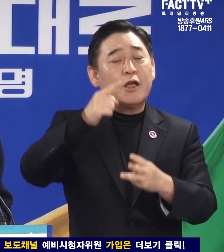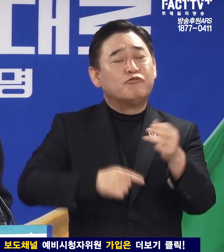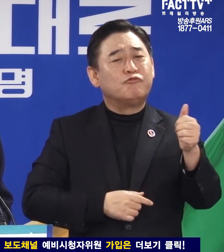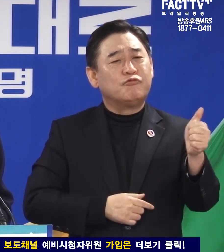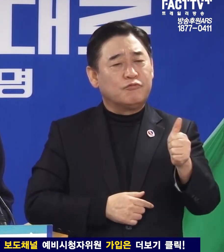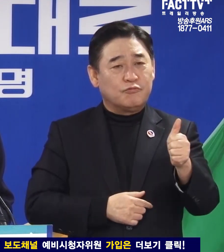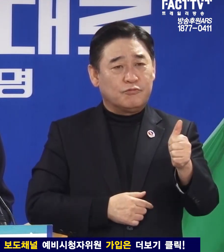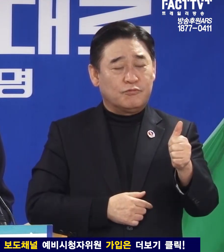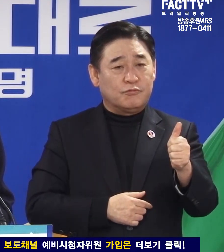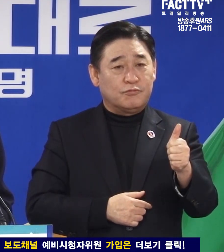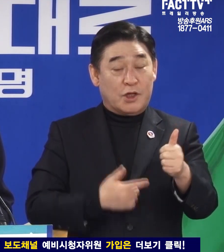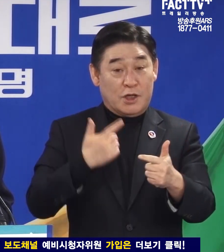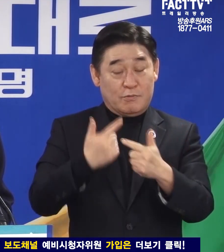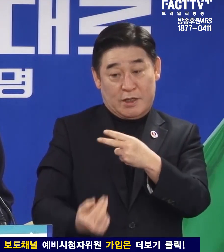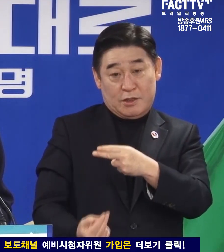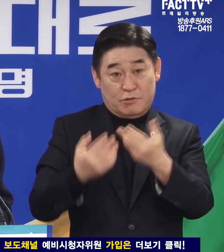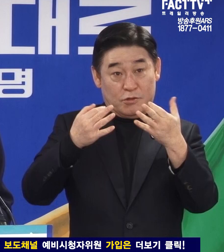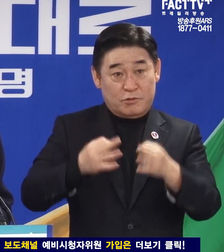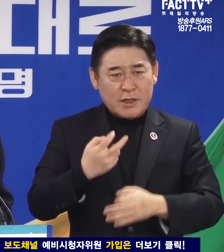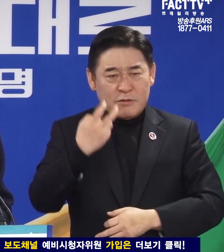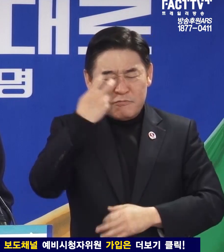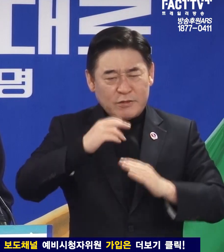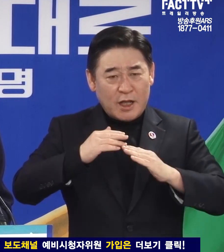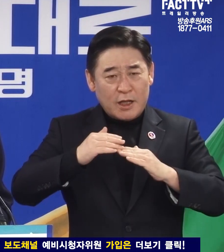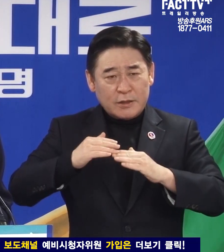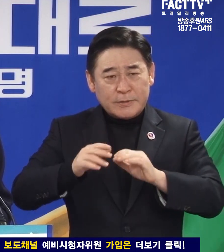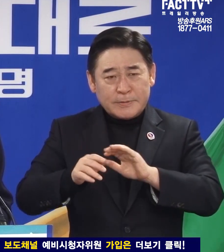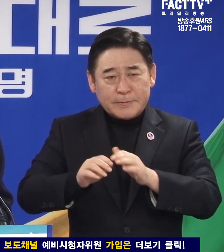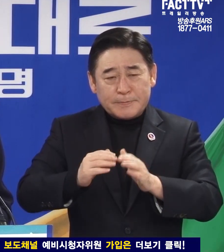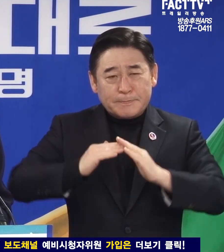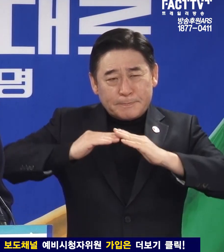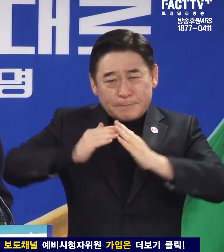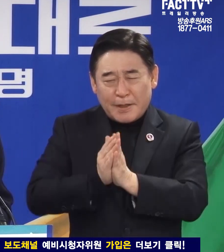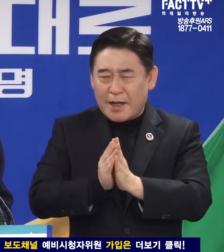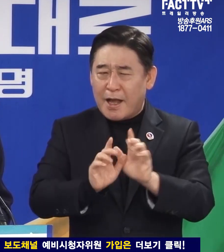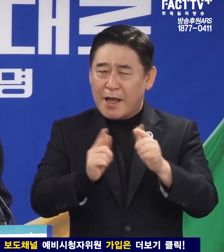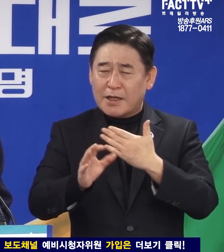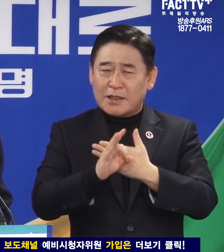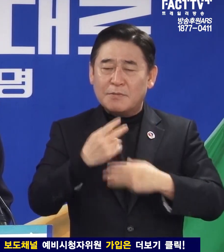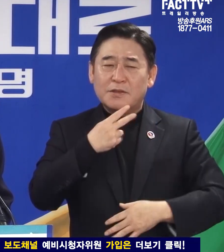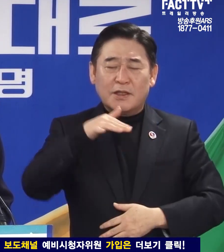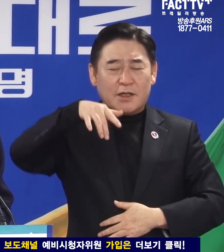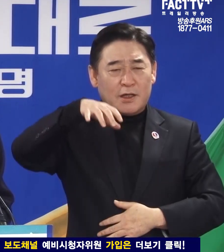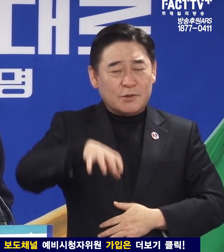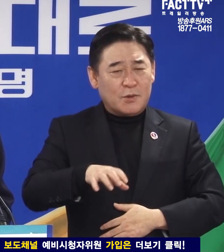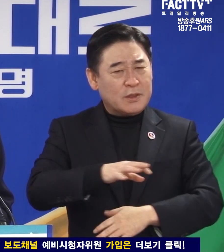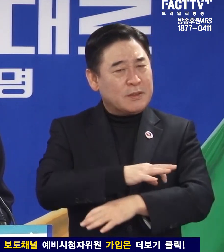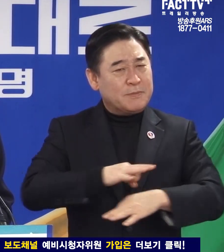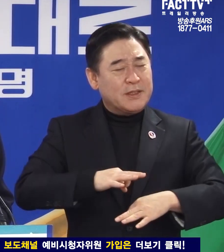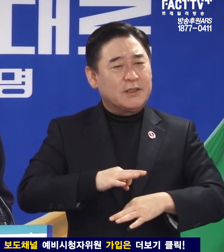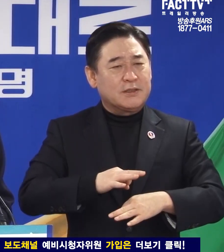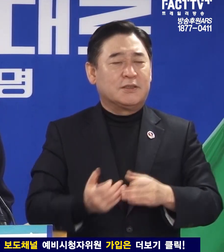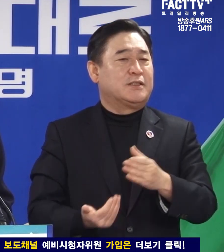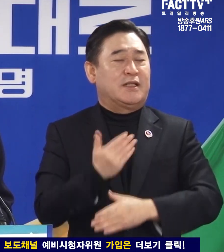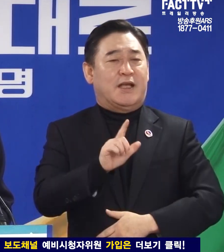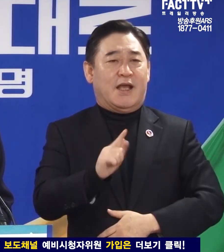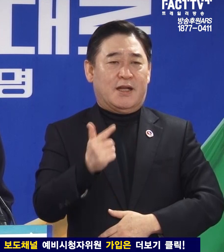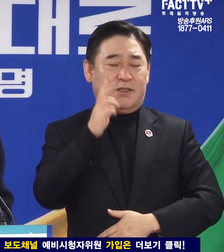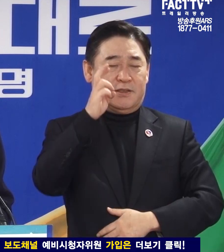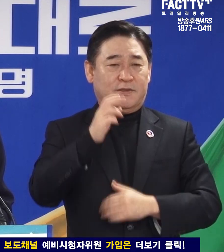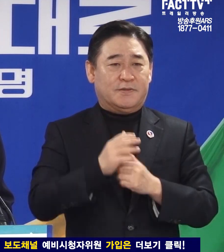윤석열 후보의 부산저축은행 수사 무마가 아니었다면 대장동 비리는 벌어질 수 없는